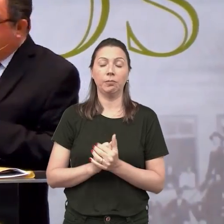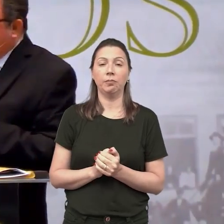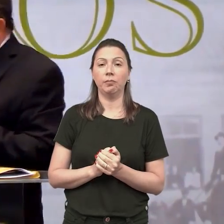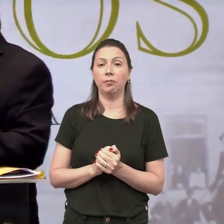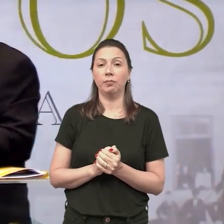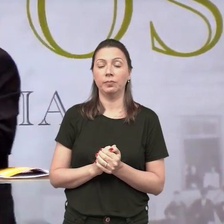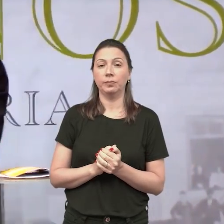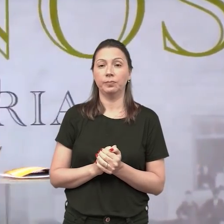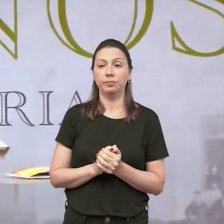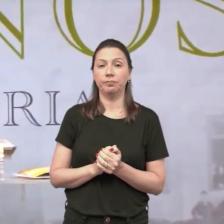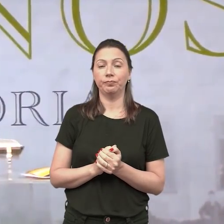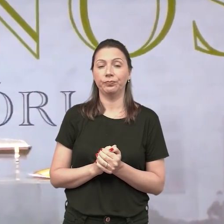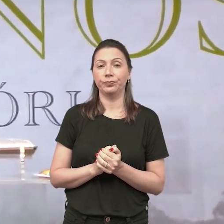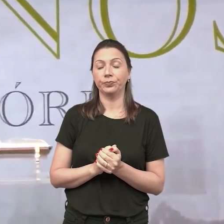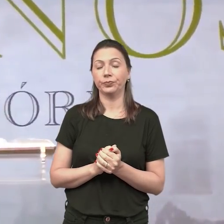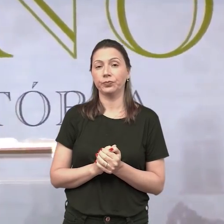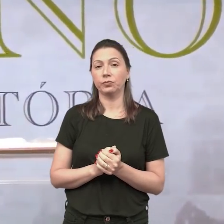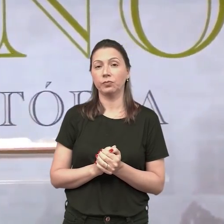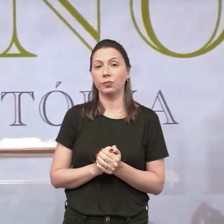é que